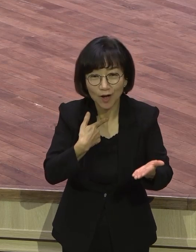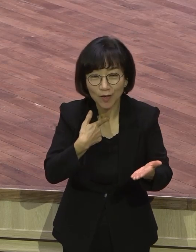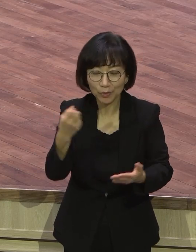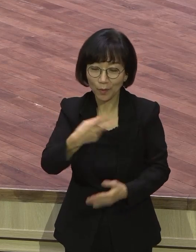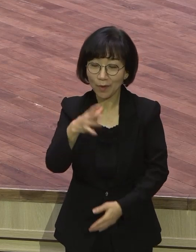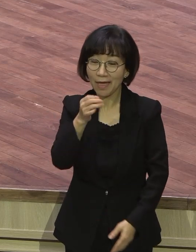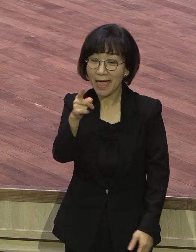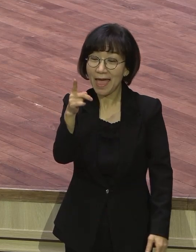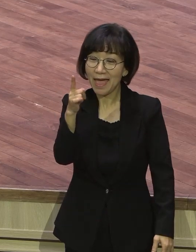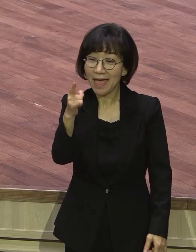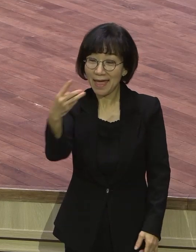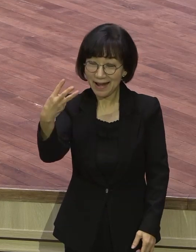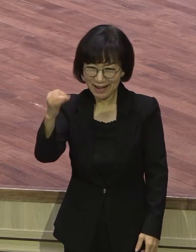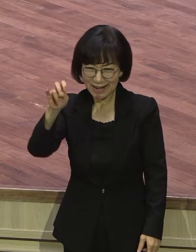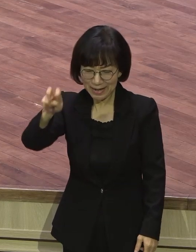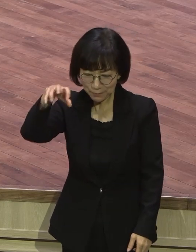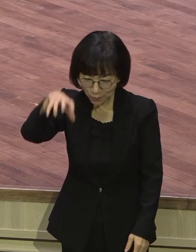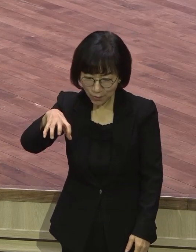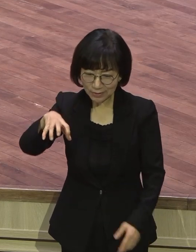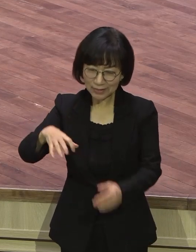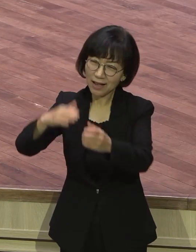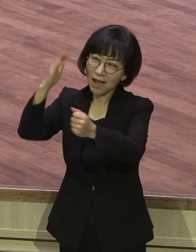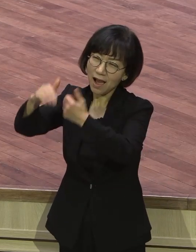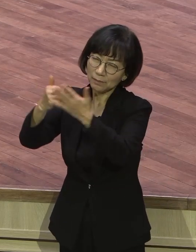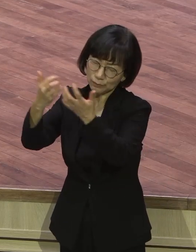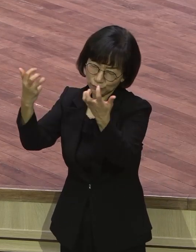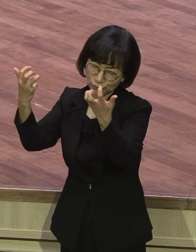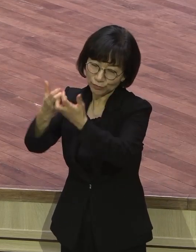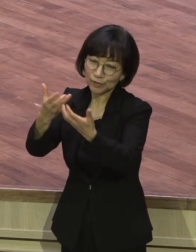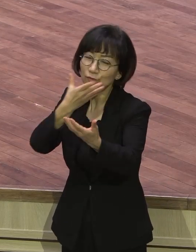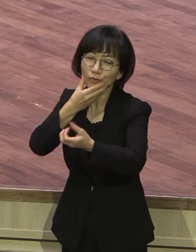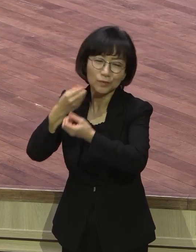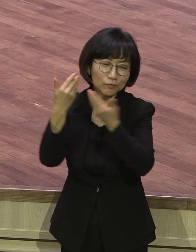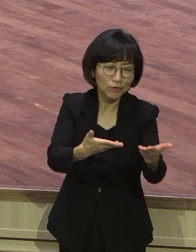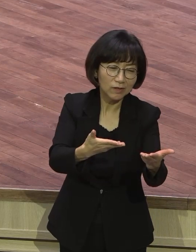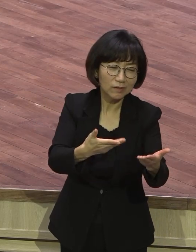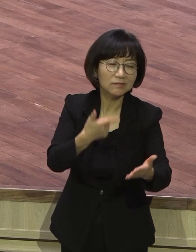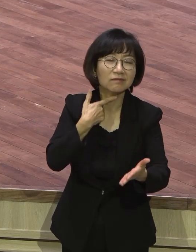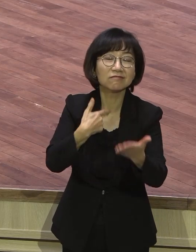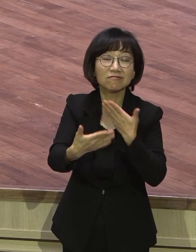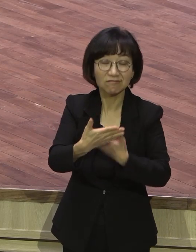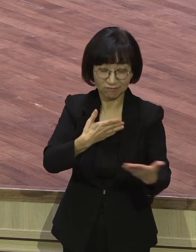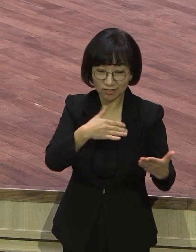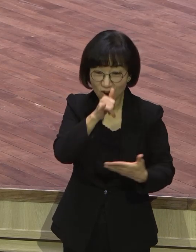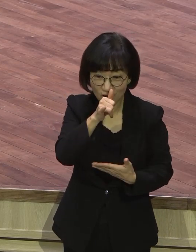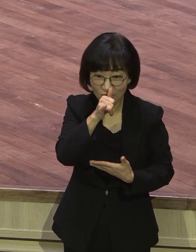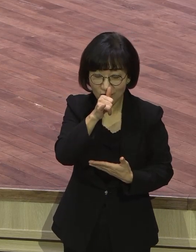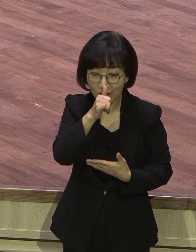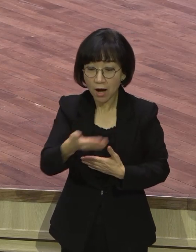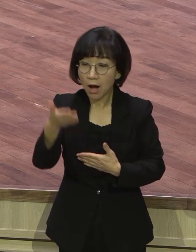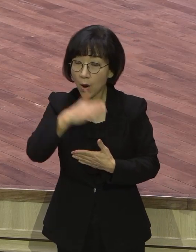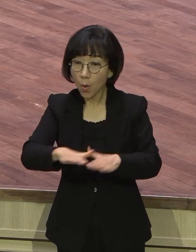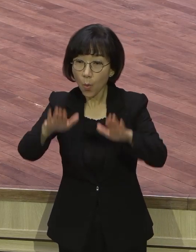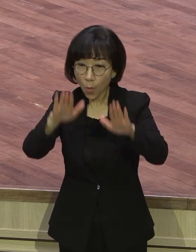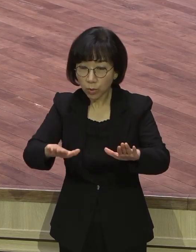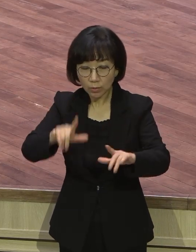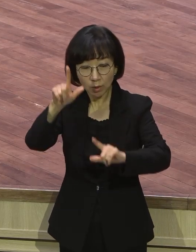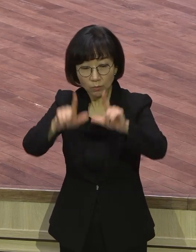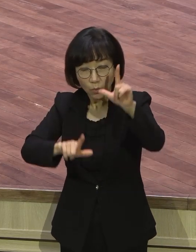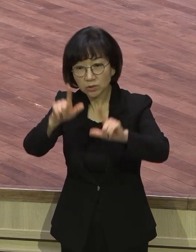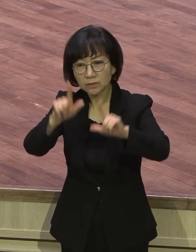풍성한 예비된 축복을 마음껏 경험한 적이 있습니다 그런데 오늘 본문 반응은